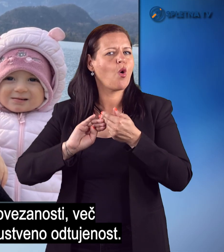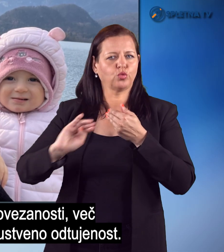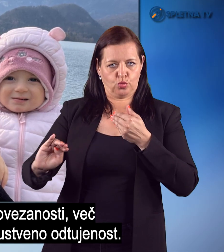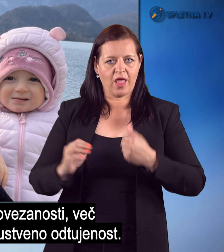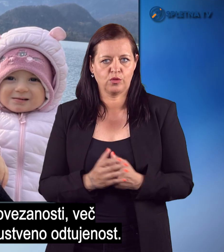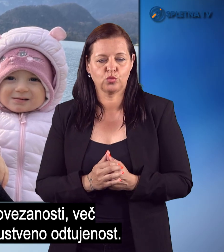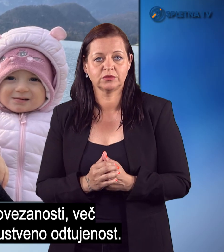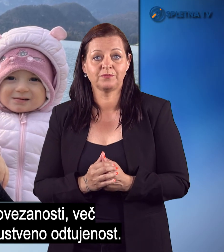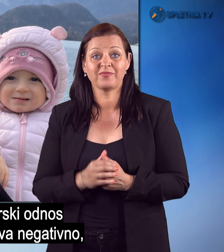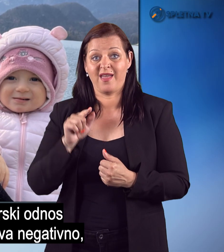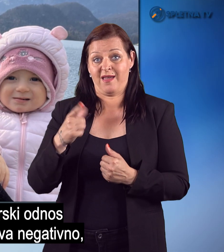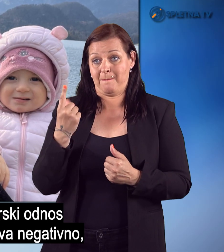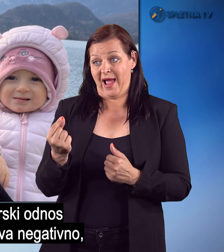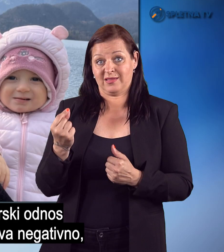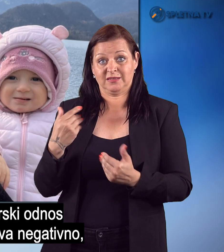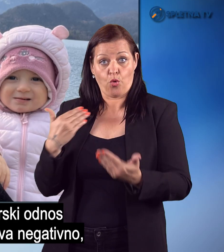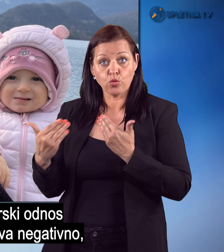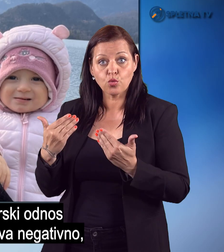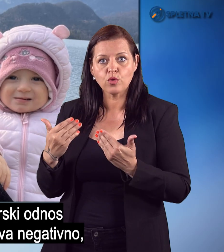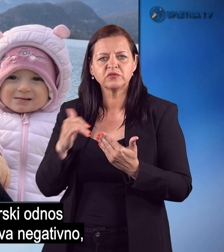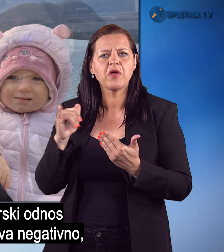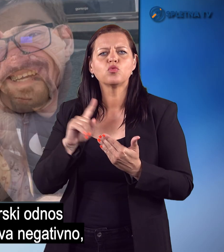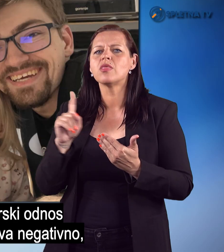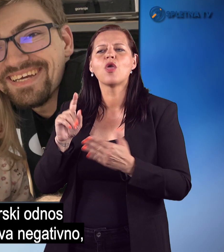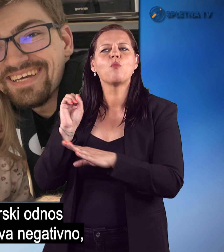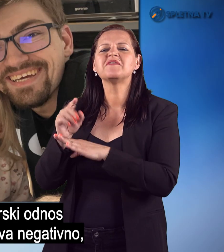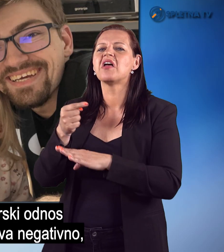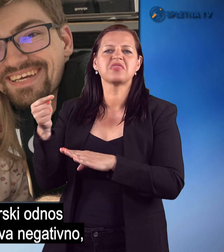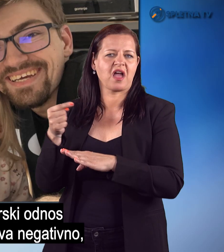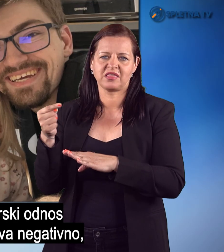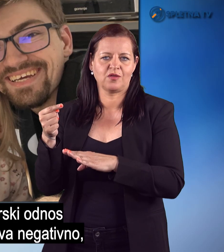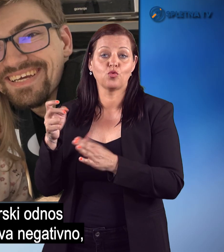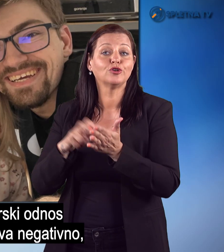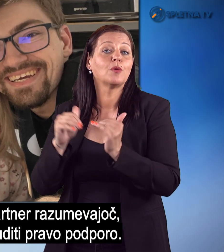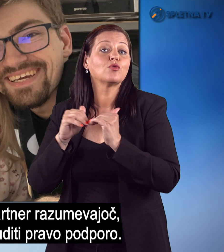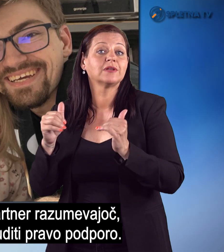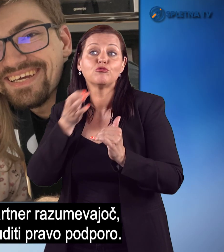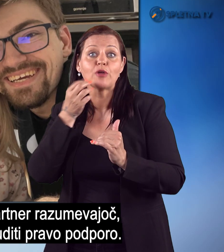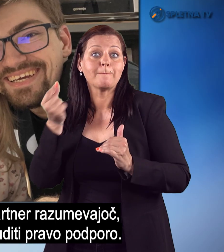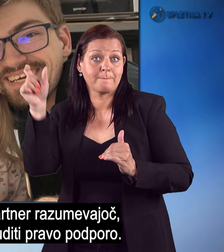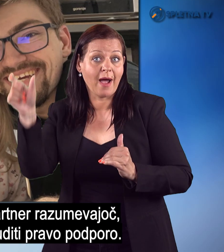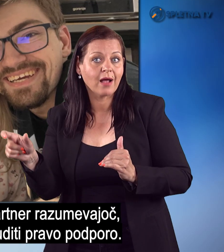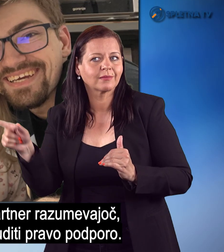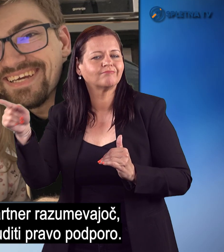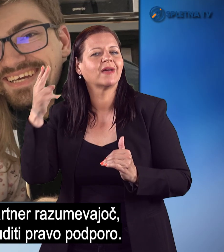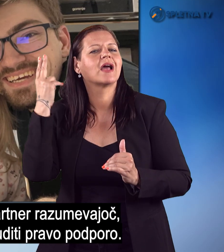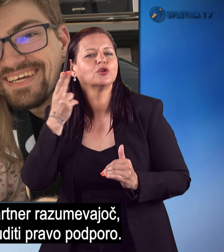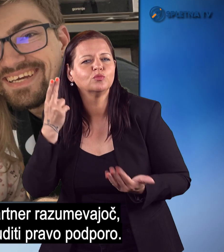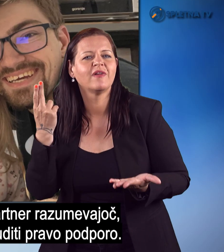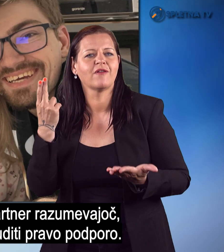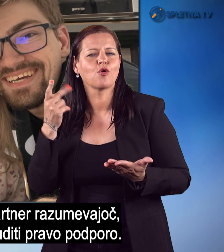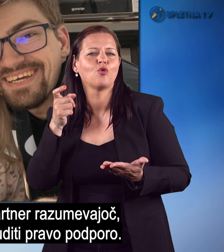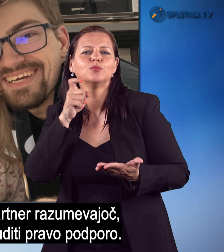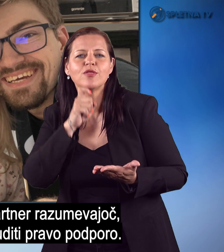odtujenost. Na partnerski odnos vedno ne vpliva negativno, še posebej, če je partner